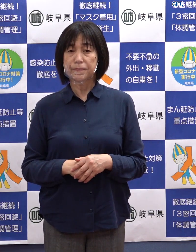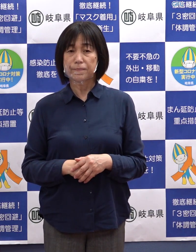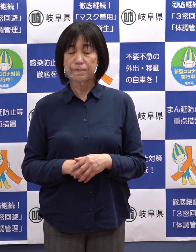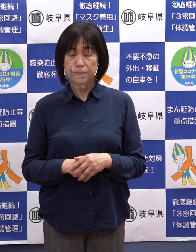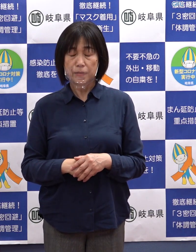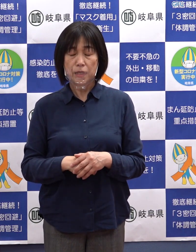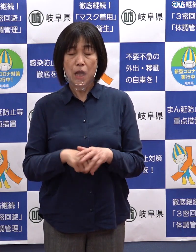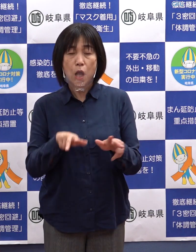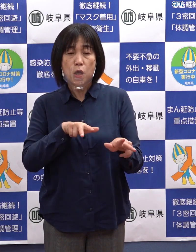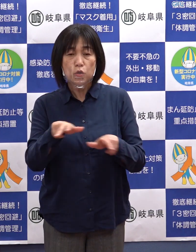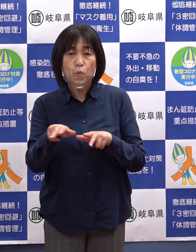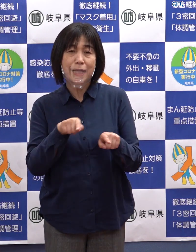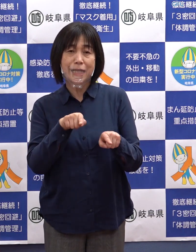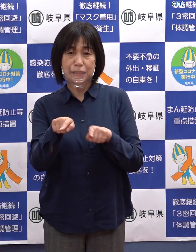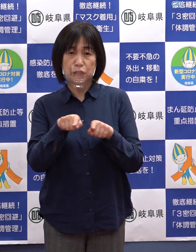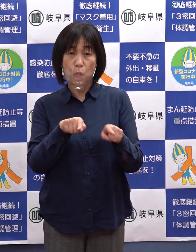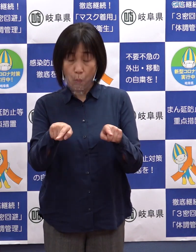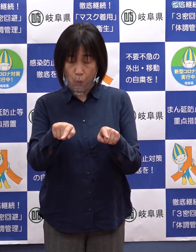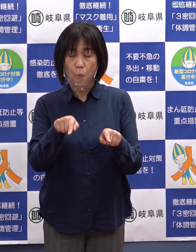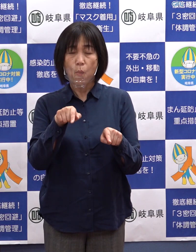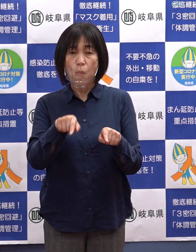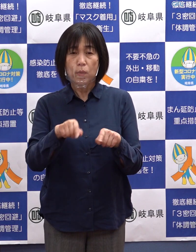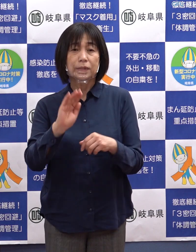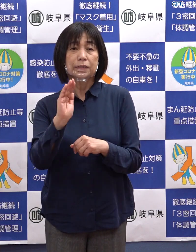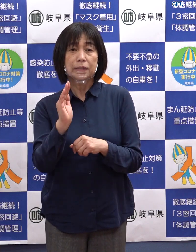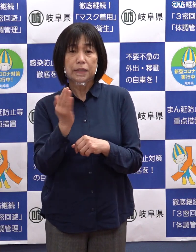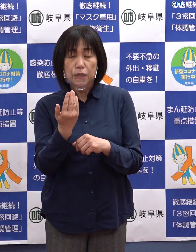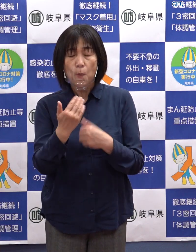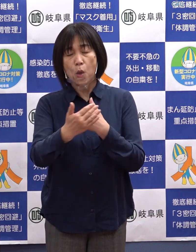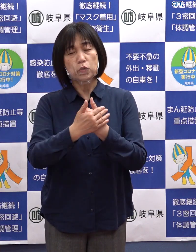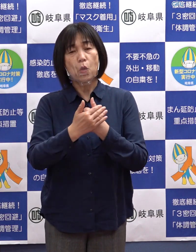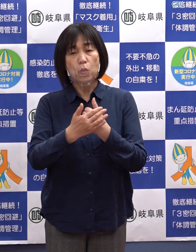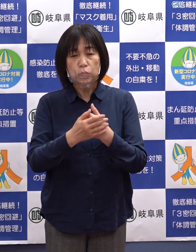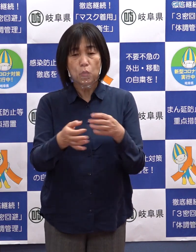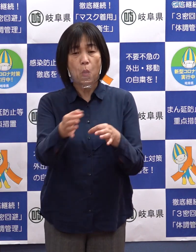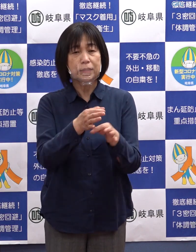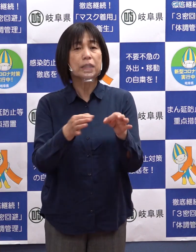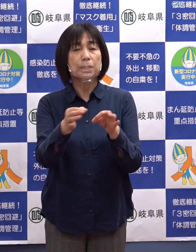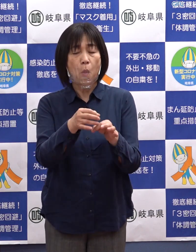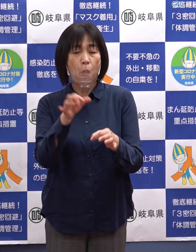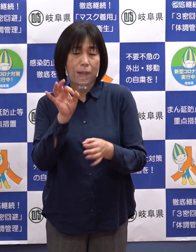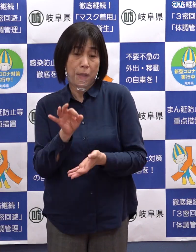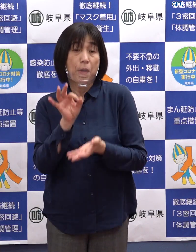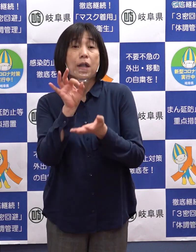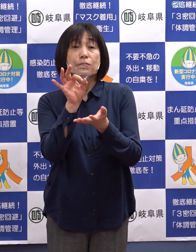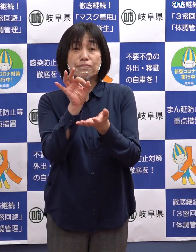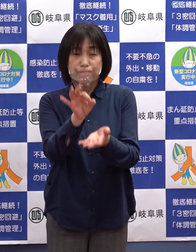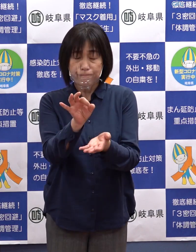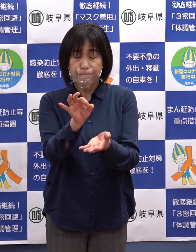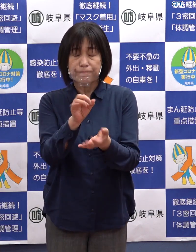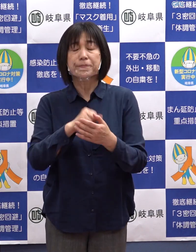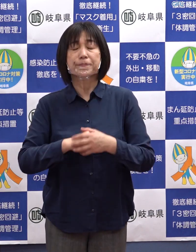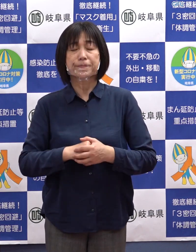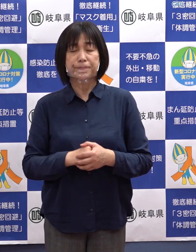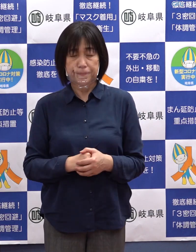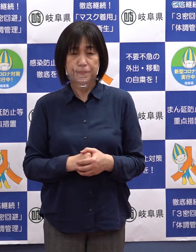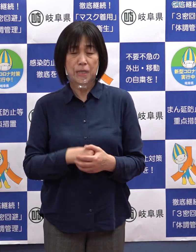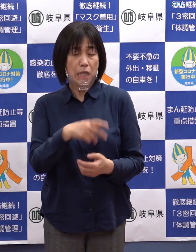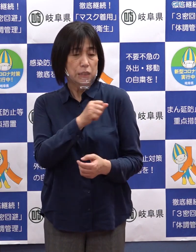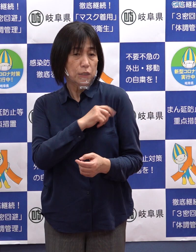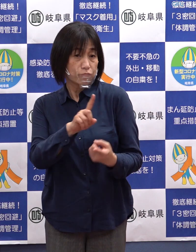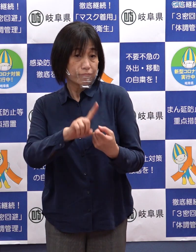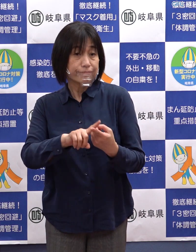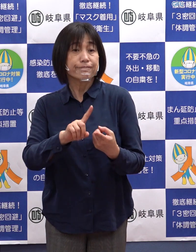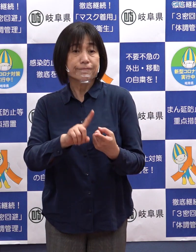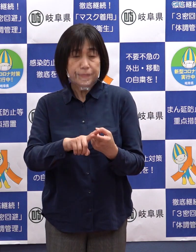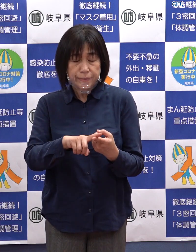行政指導とはいえ協力していただければ協力金も出るわけですから、単価が少し違うとはいえですね、出るわけですから、おっしゃるように実質的には全県